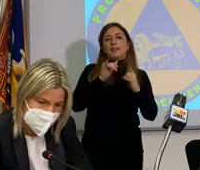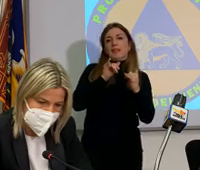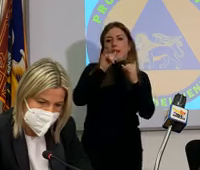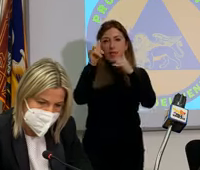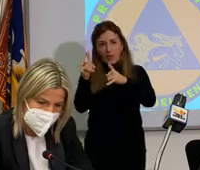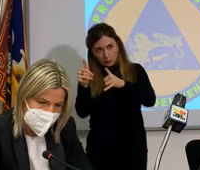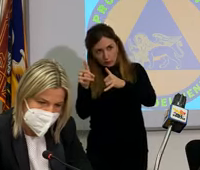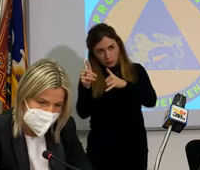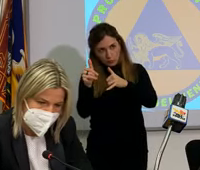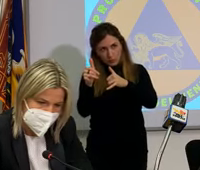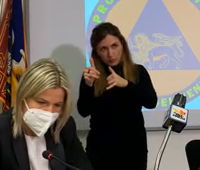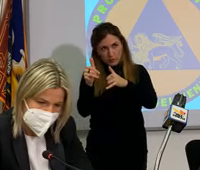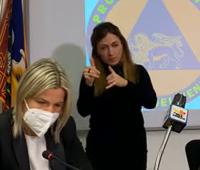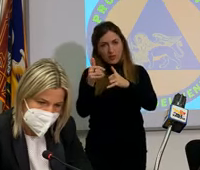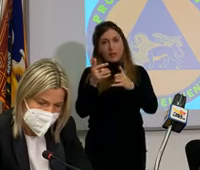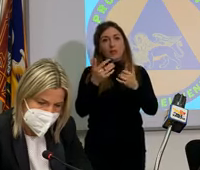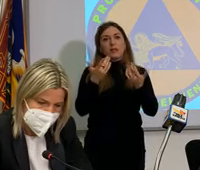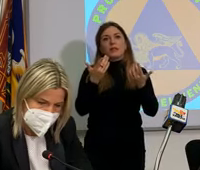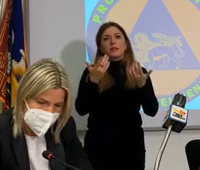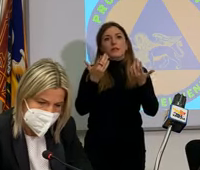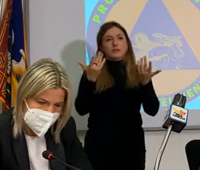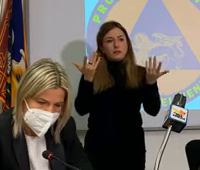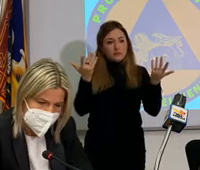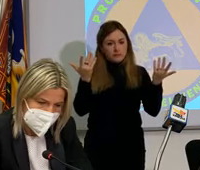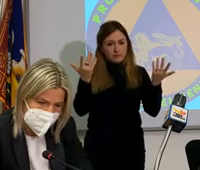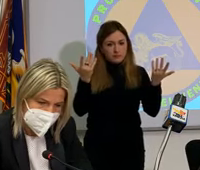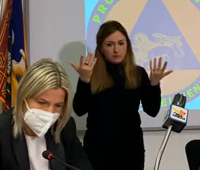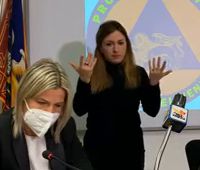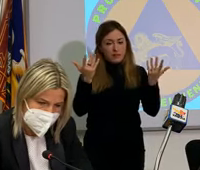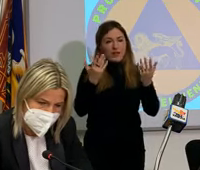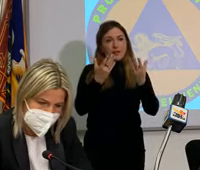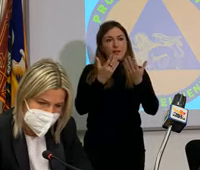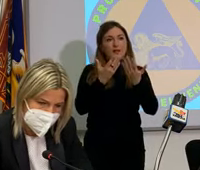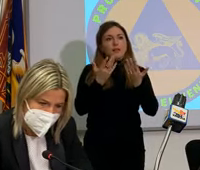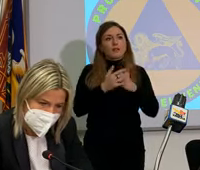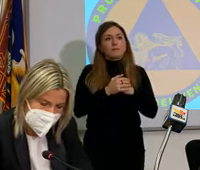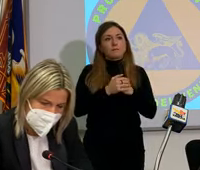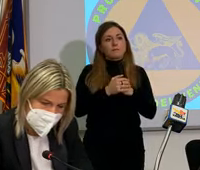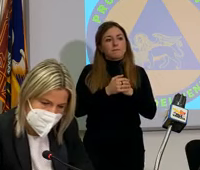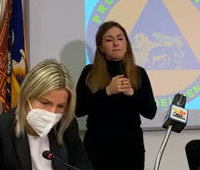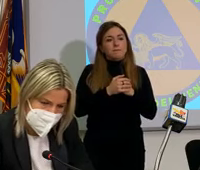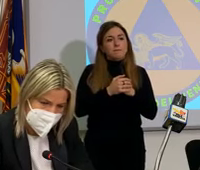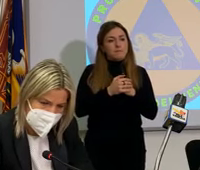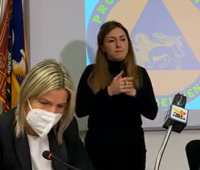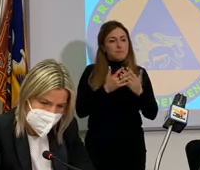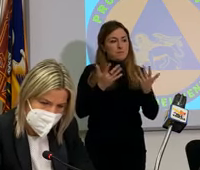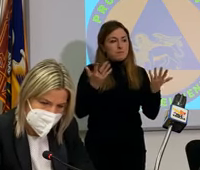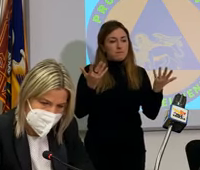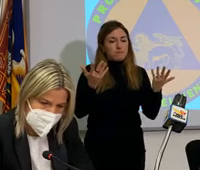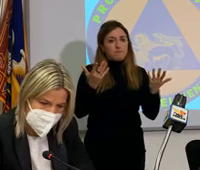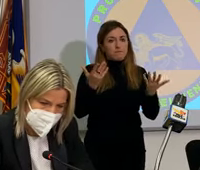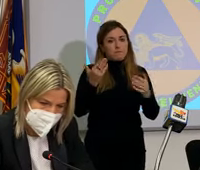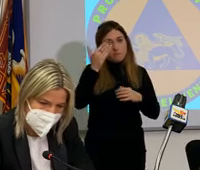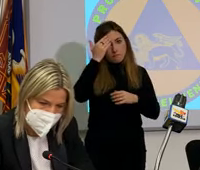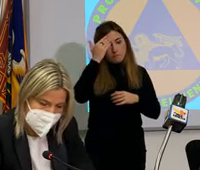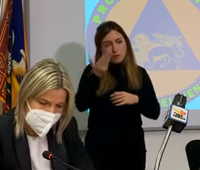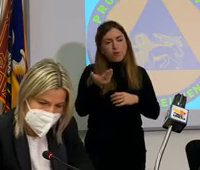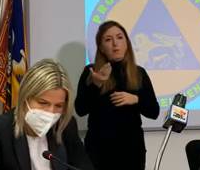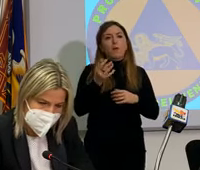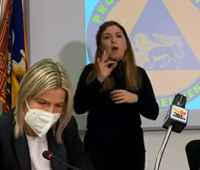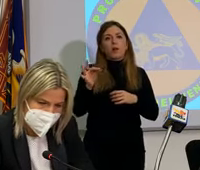purtroppo molti escono deceduti e altri escono in reparto e anche qui c'è un purtroppo perché molti escono con